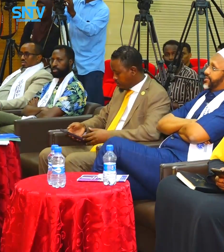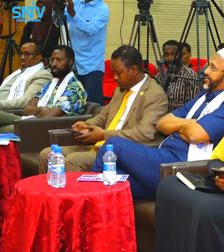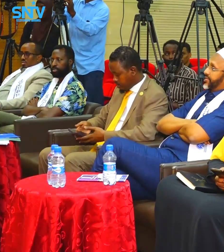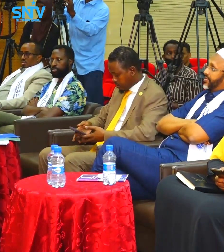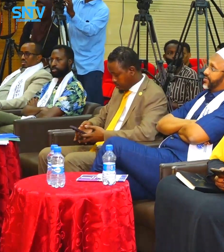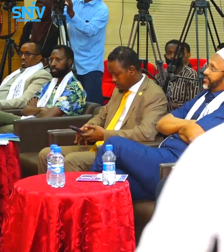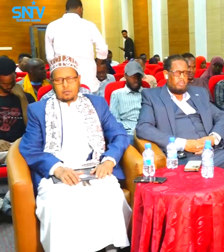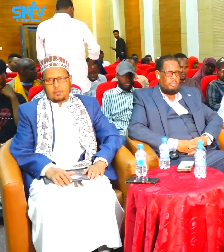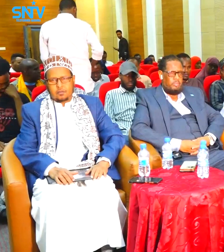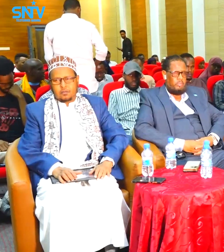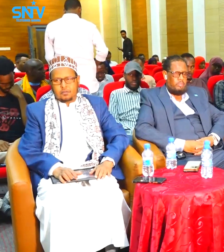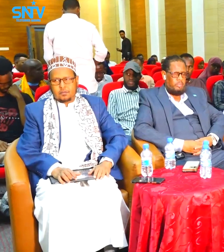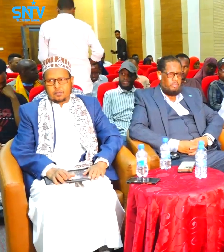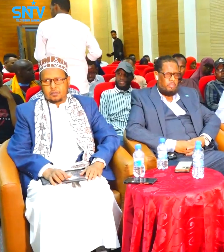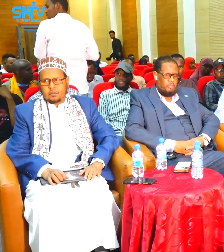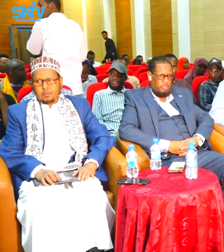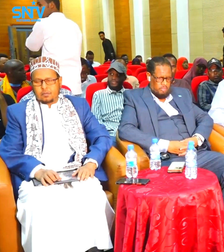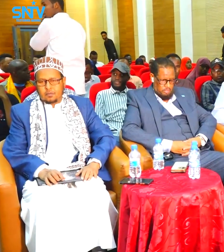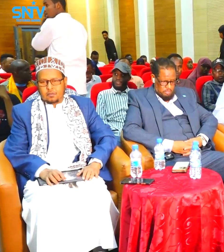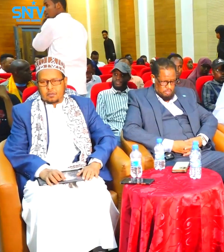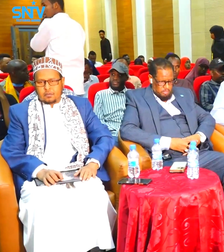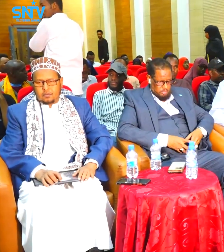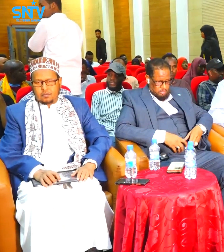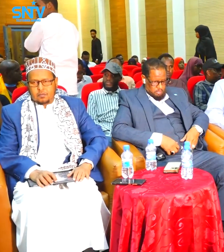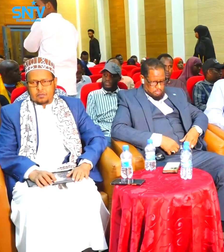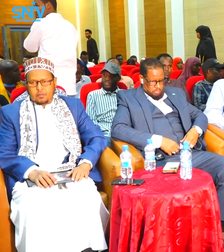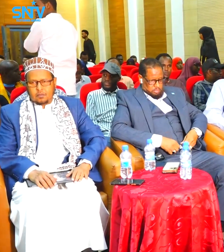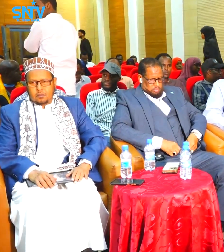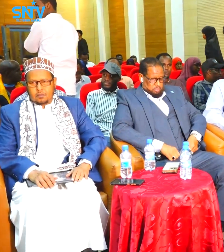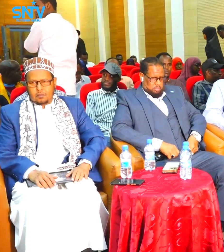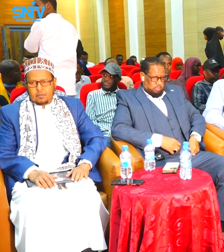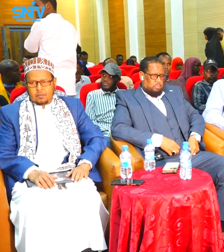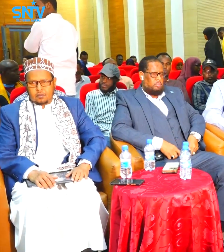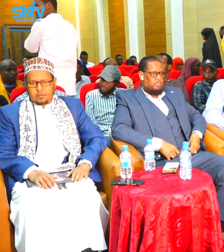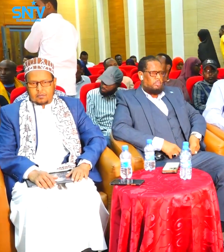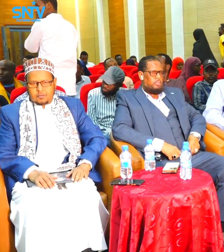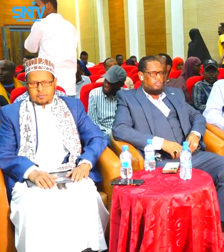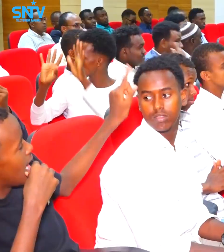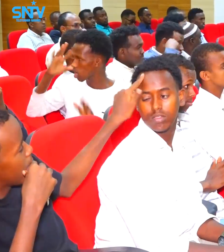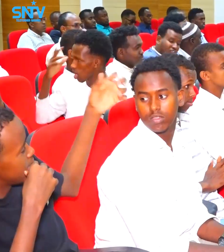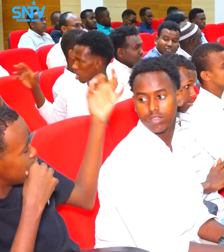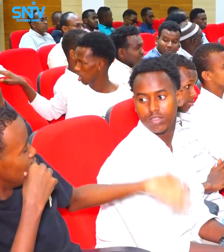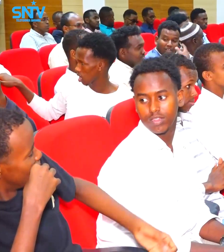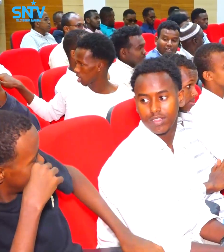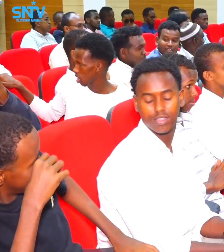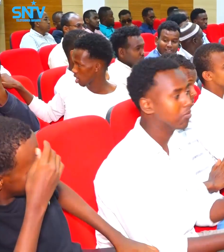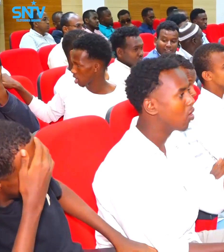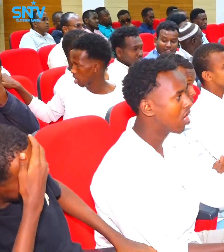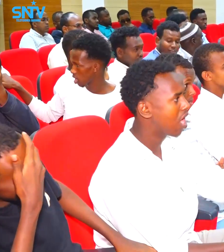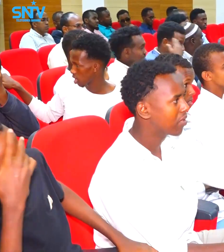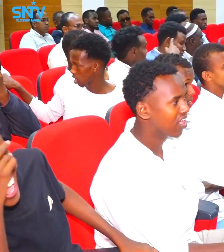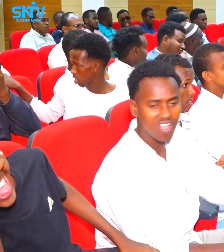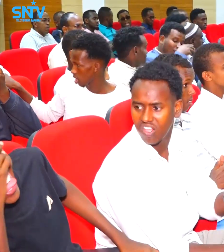يسديد يكونتان كي وحانا دوندا اللقا سمي مناسبة لغو معموسية تدباد كان iyadoo oo la taageerayo dadka maqalka naafada